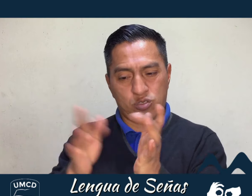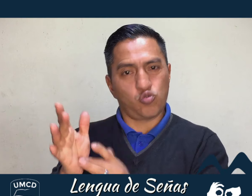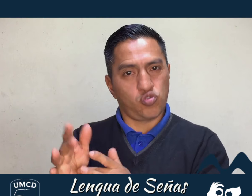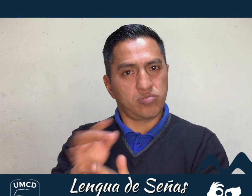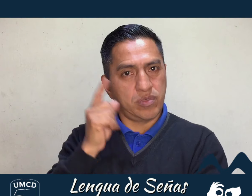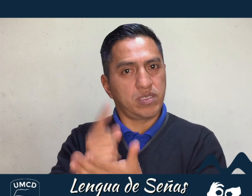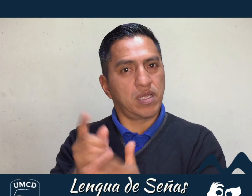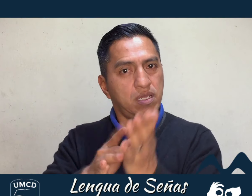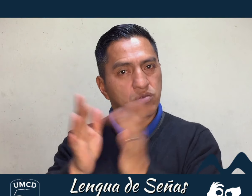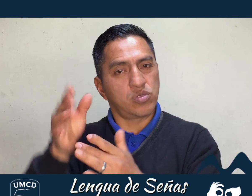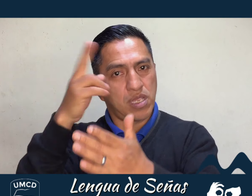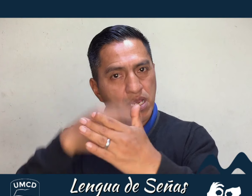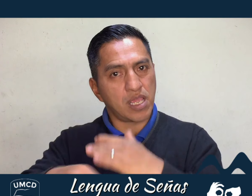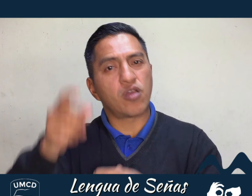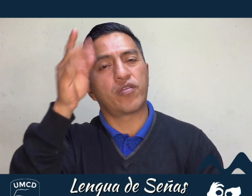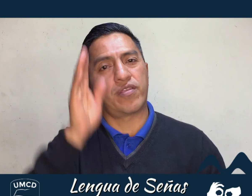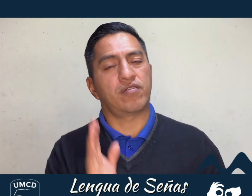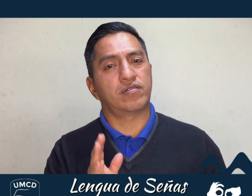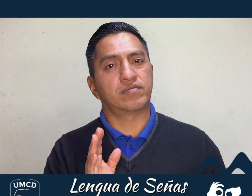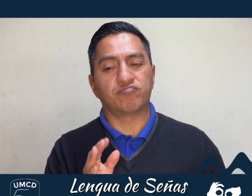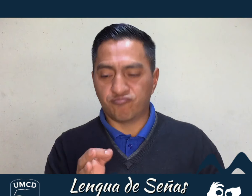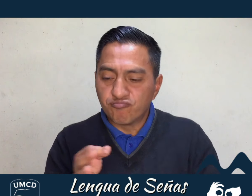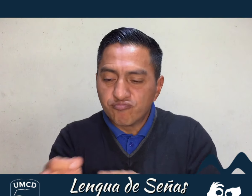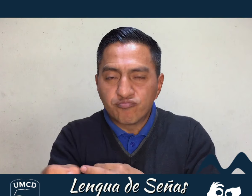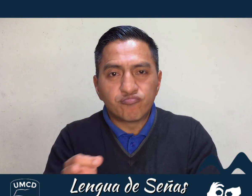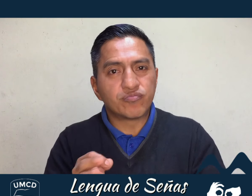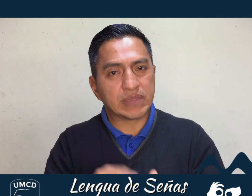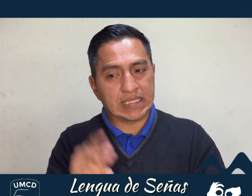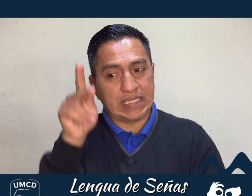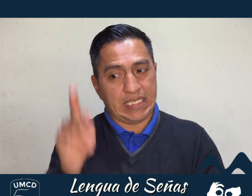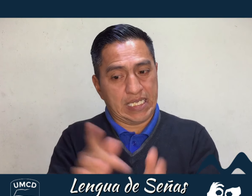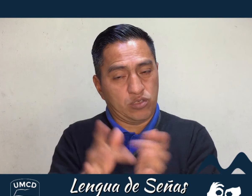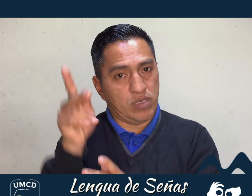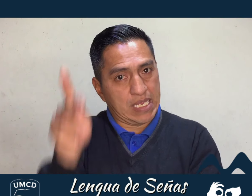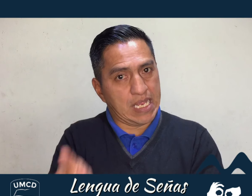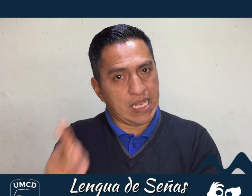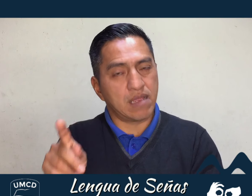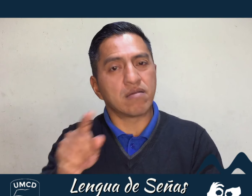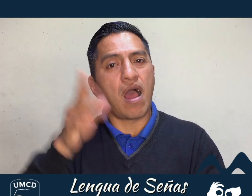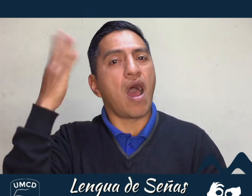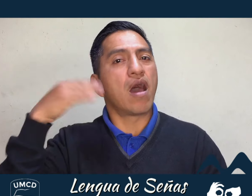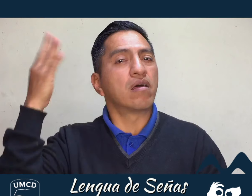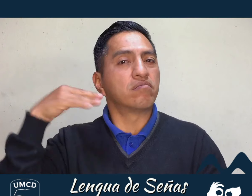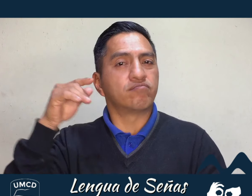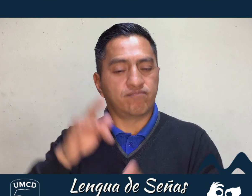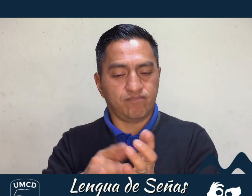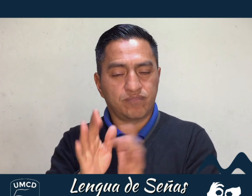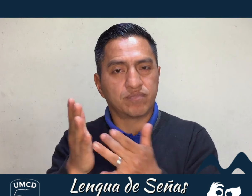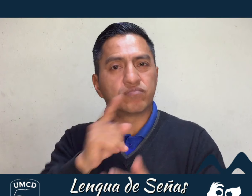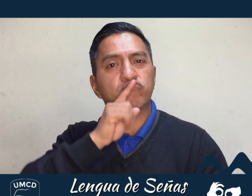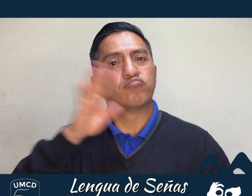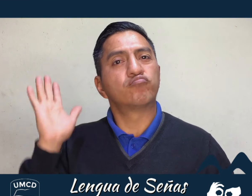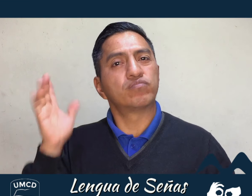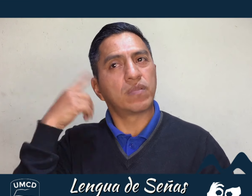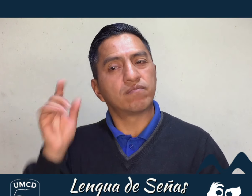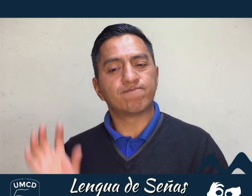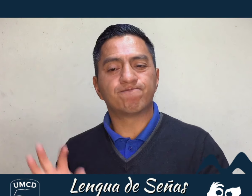hablando y testificando que Jesús es su Hijo y es aquel que Él había prometido